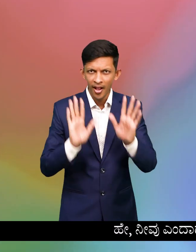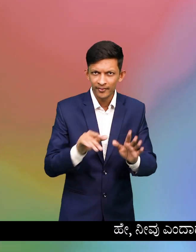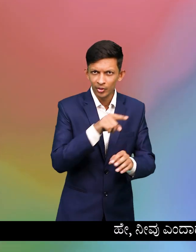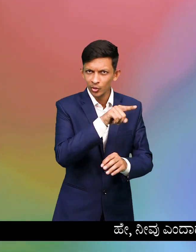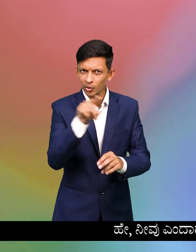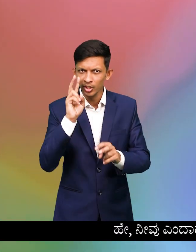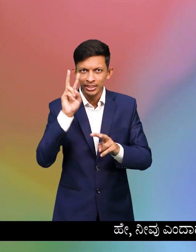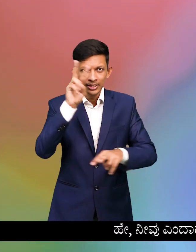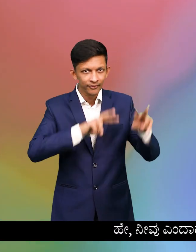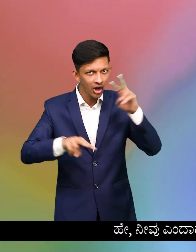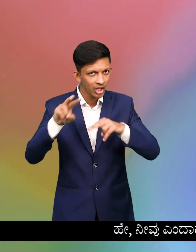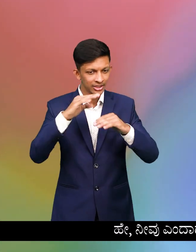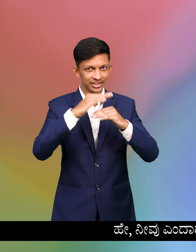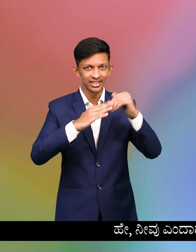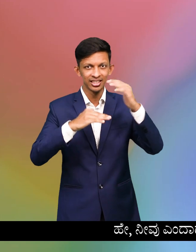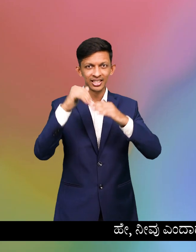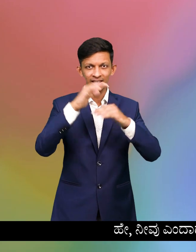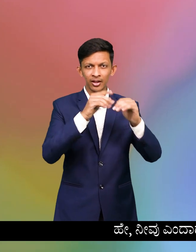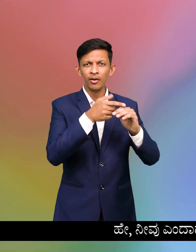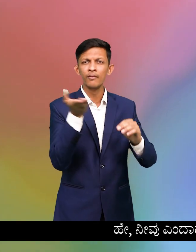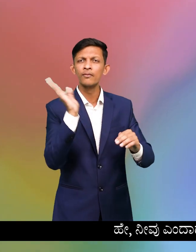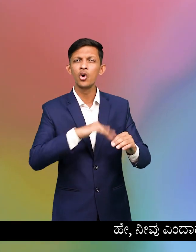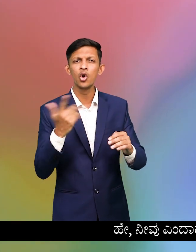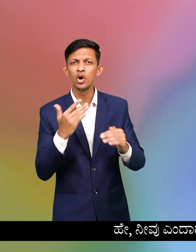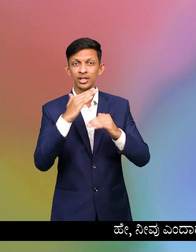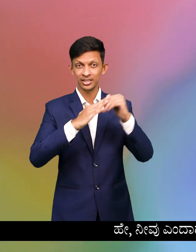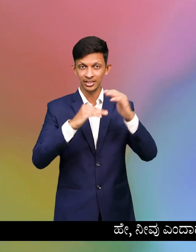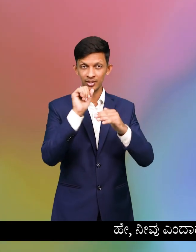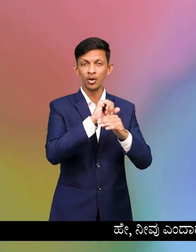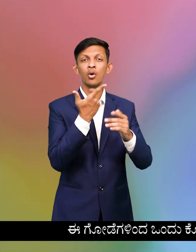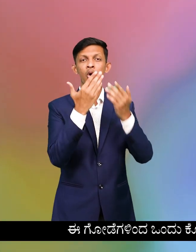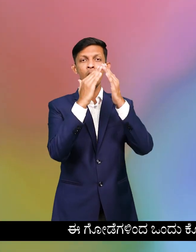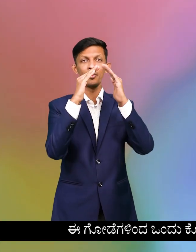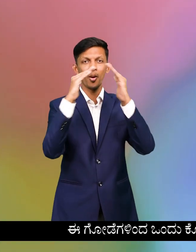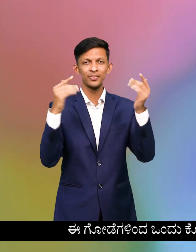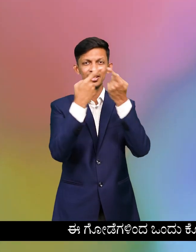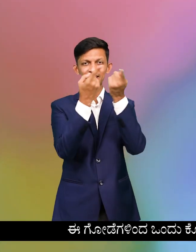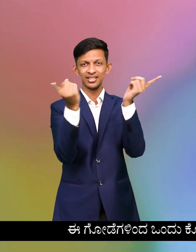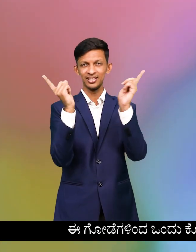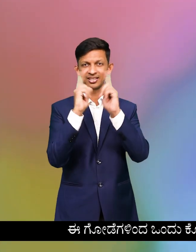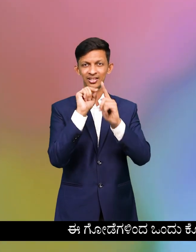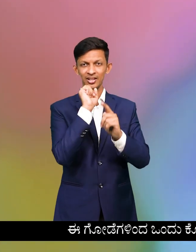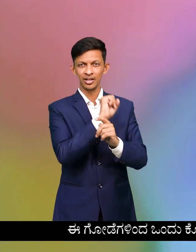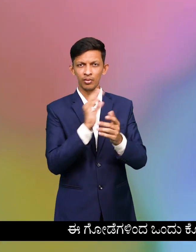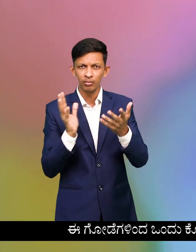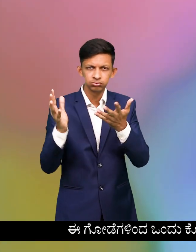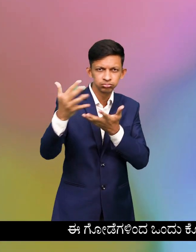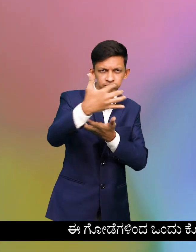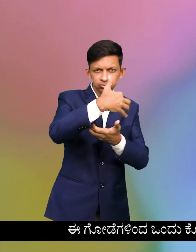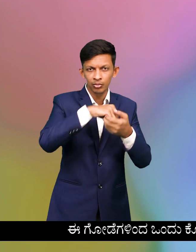ನೀವು ಎಂದಾದರೂ ಗೋಡೆಗಳನ್ನು ನಿರ್ಮಿಸುವುದನ್ನು ಗಮನಿಸಿದ್ದೀರಾ? ಈ ಗೋಡೆಗಳಿಂದ ಒಂದು ಕೋಣೆ ಮತ್ತು ನಂತರ